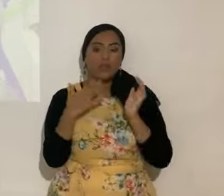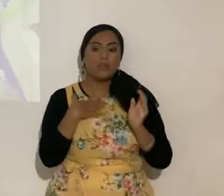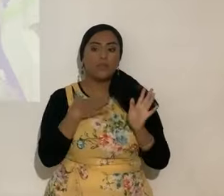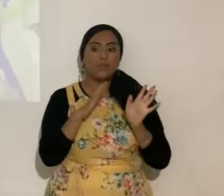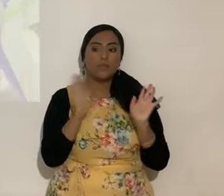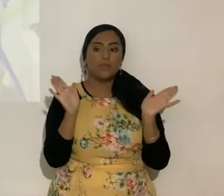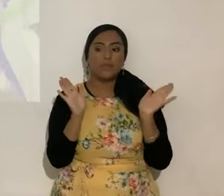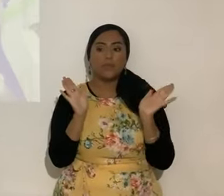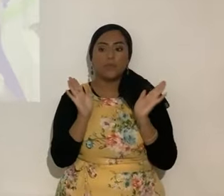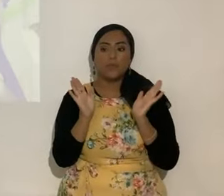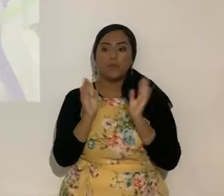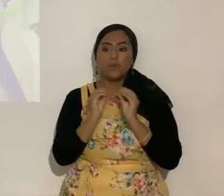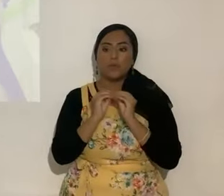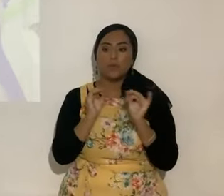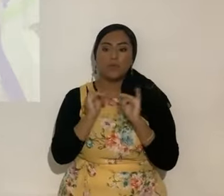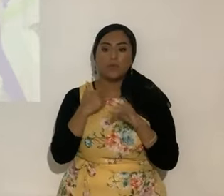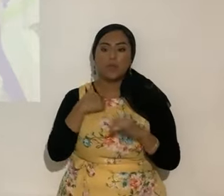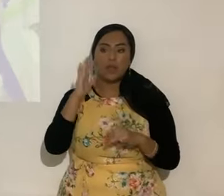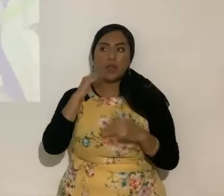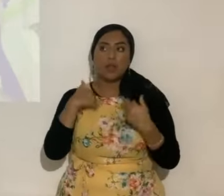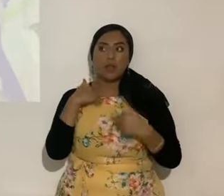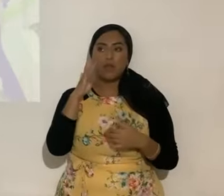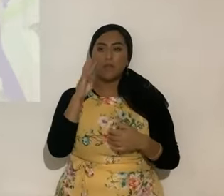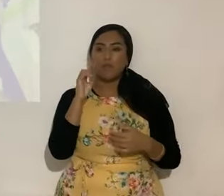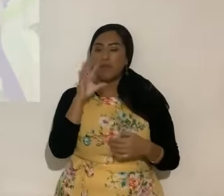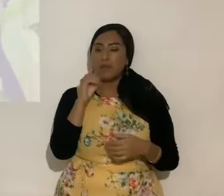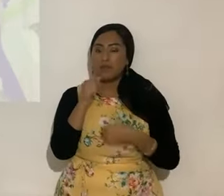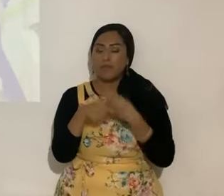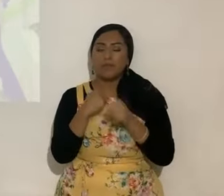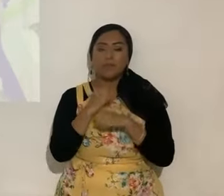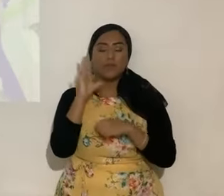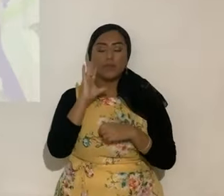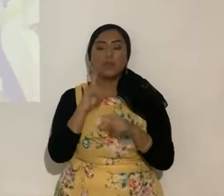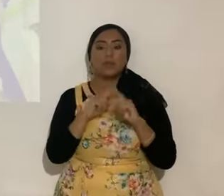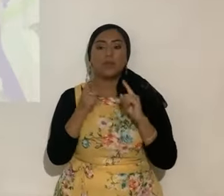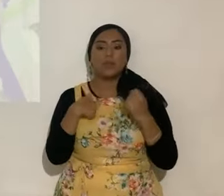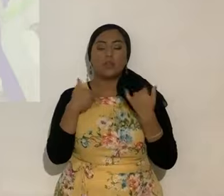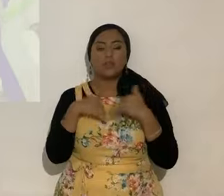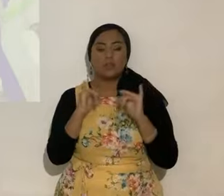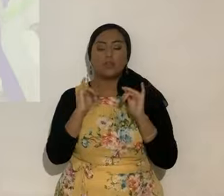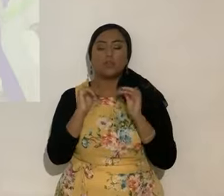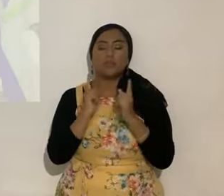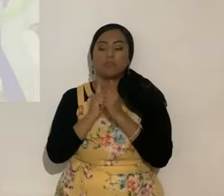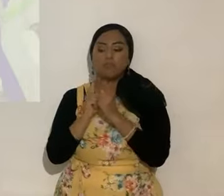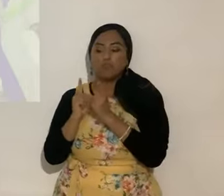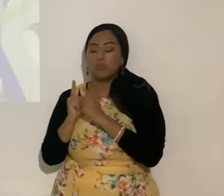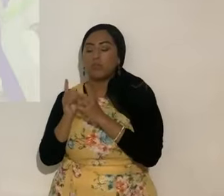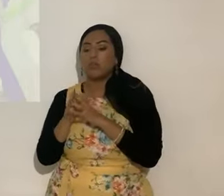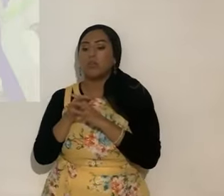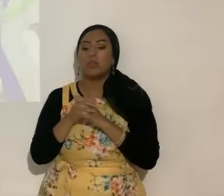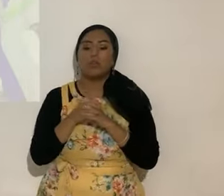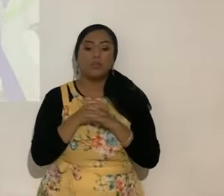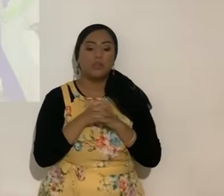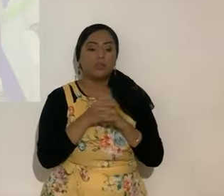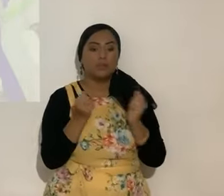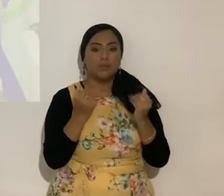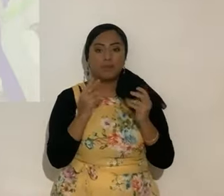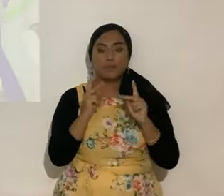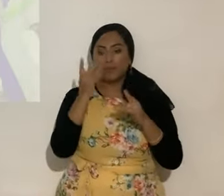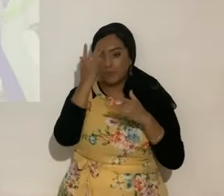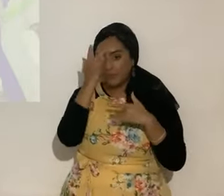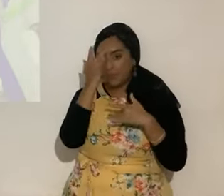con el, como cuando yo tenía 40, 50 años, pero sigo atendiendo todavía como médico muchos